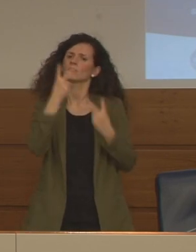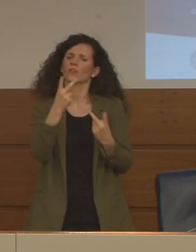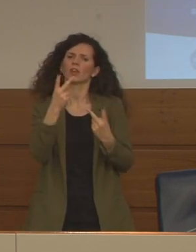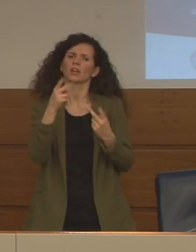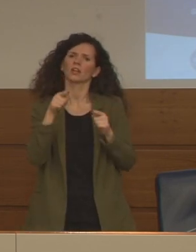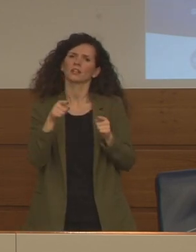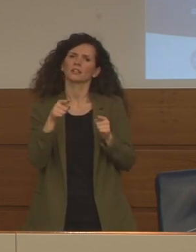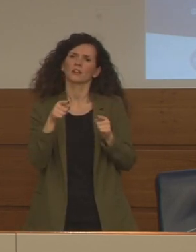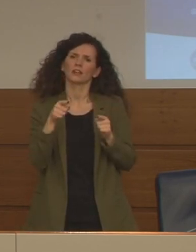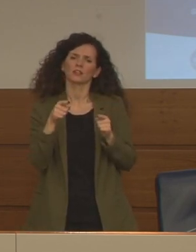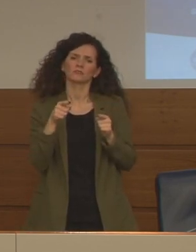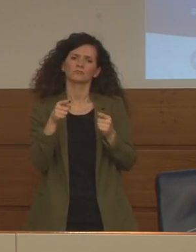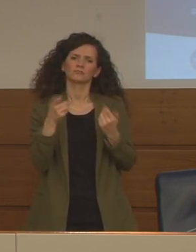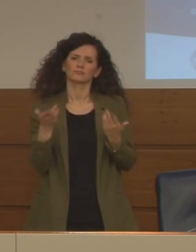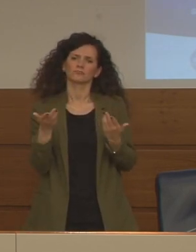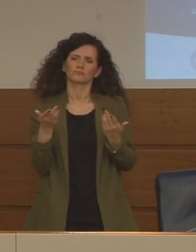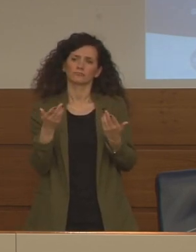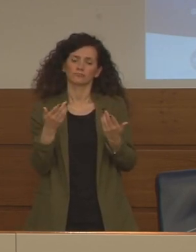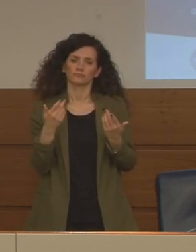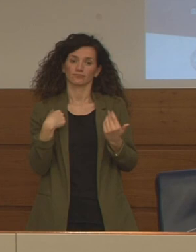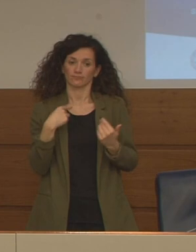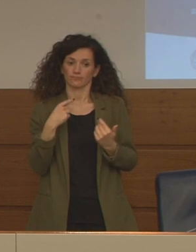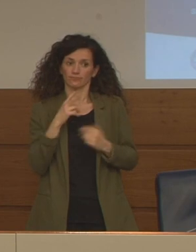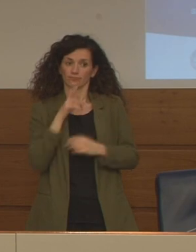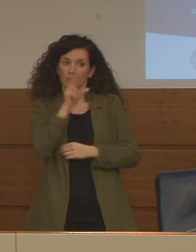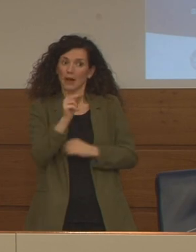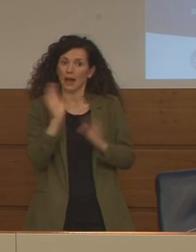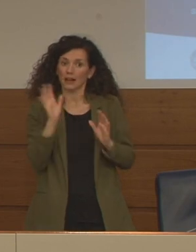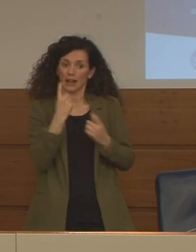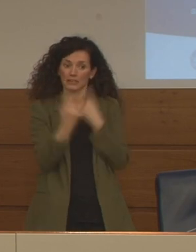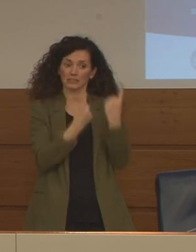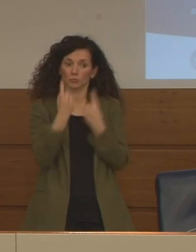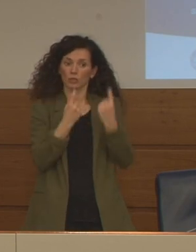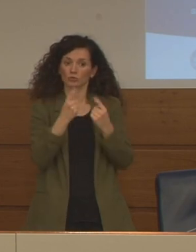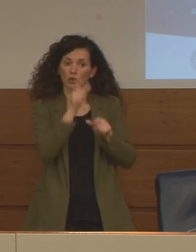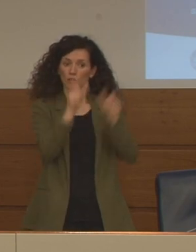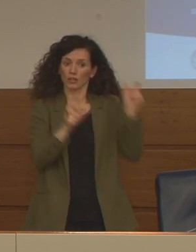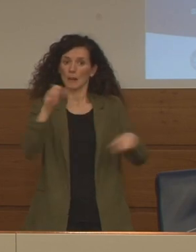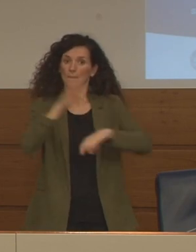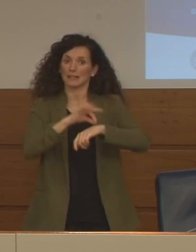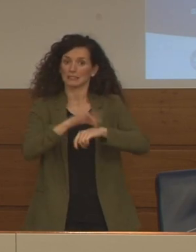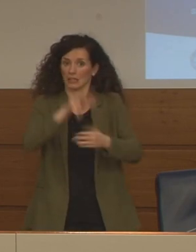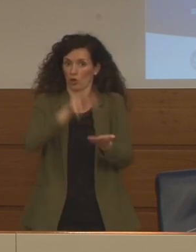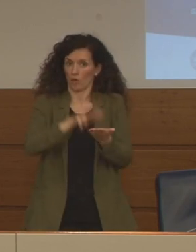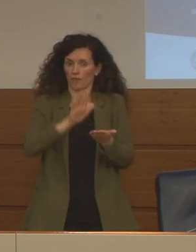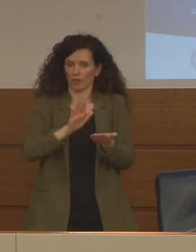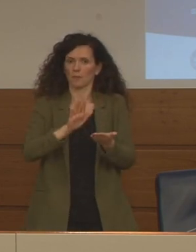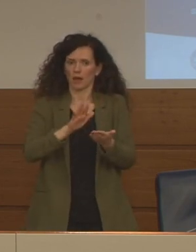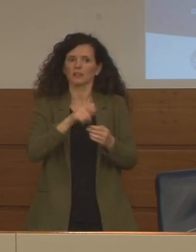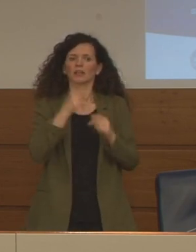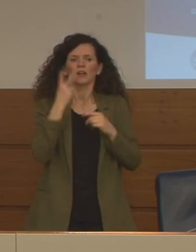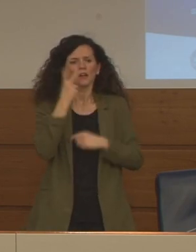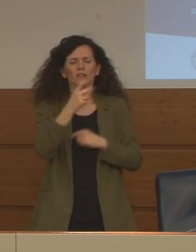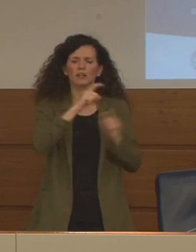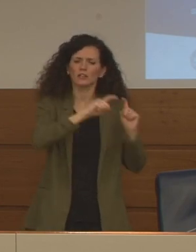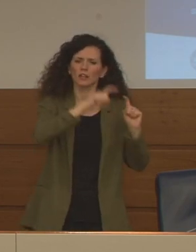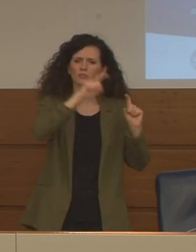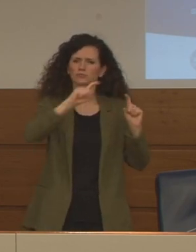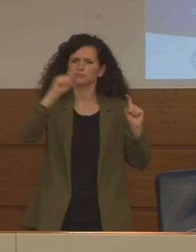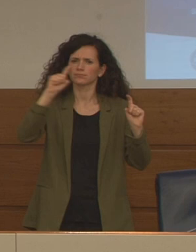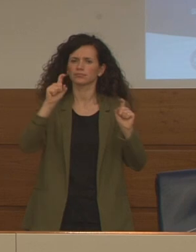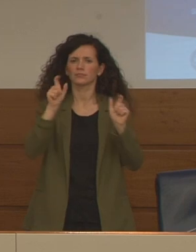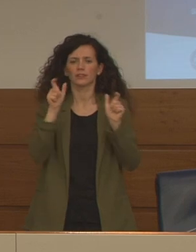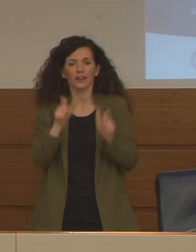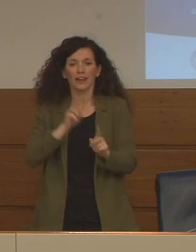come e parliamo dei casi confermati mostra come sostanzialmente la curva epidemica lin a livello